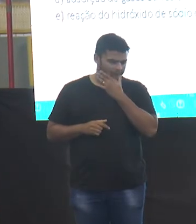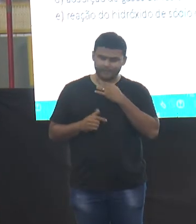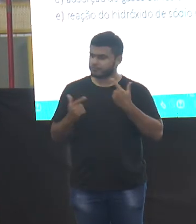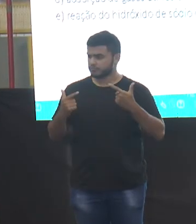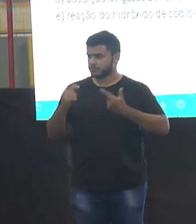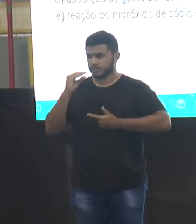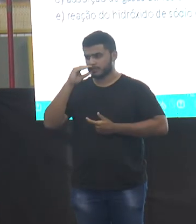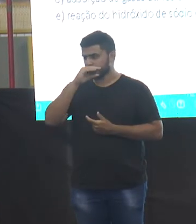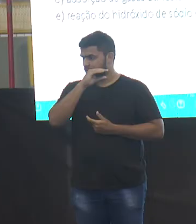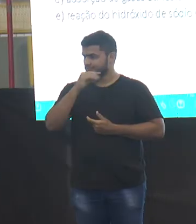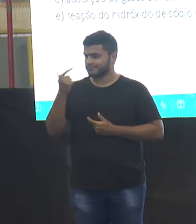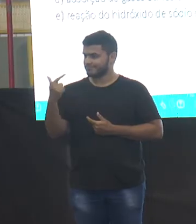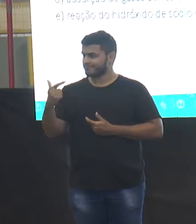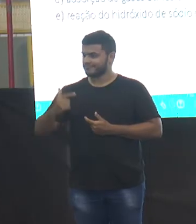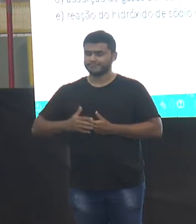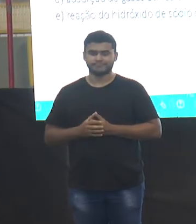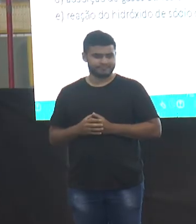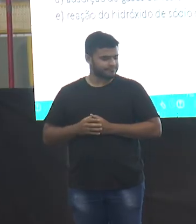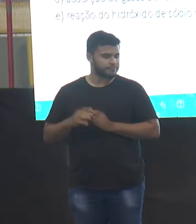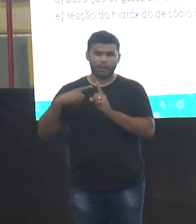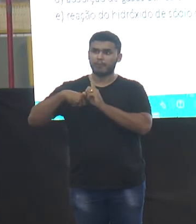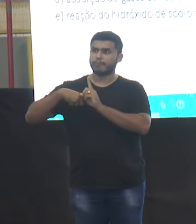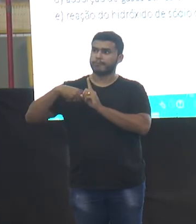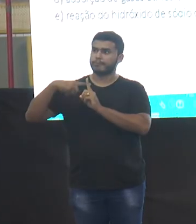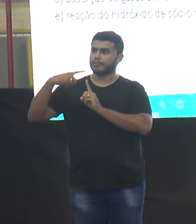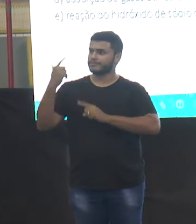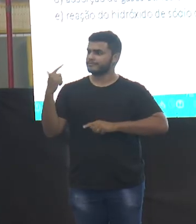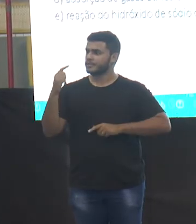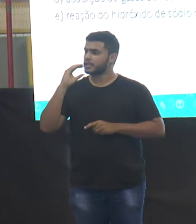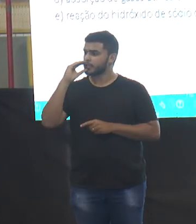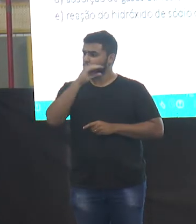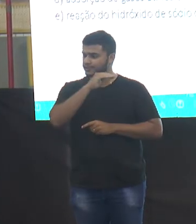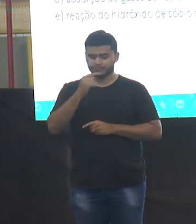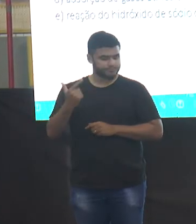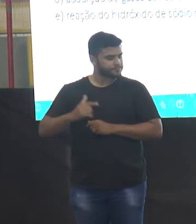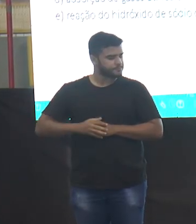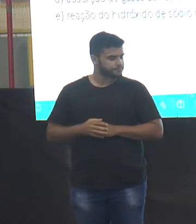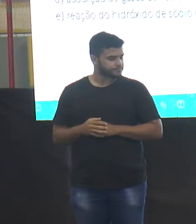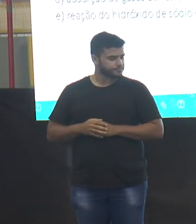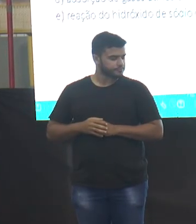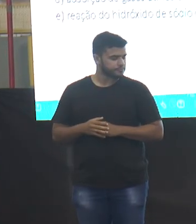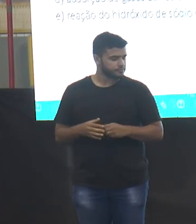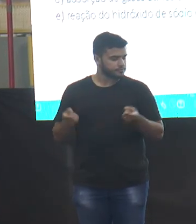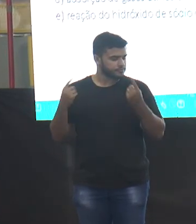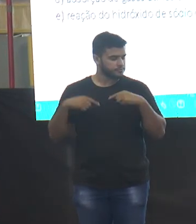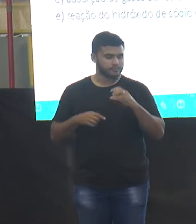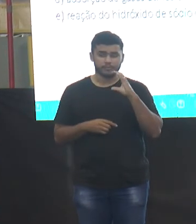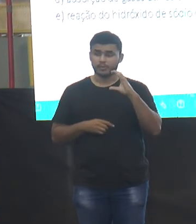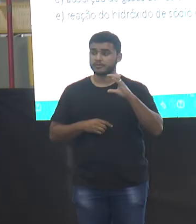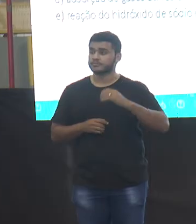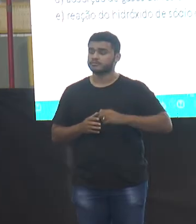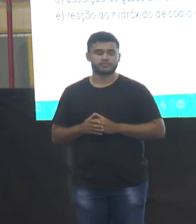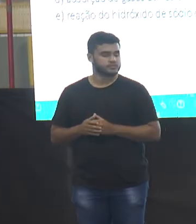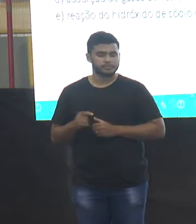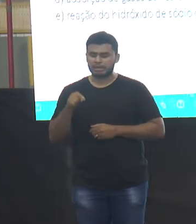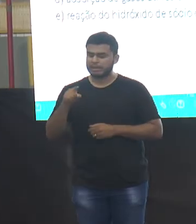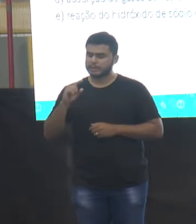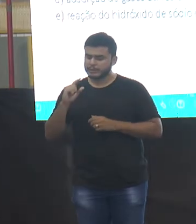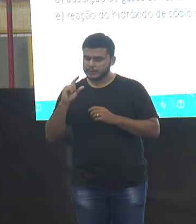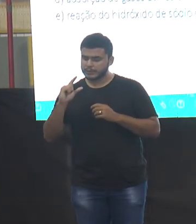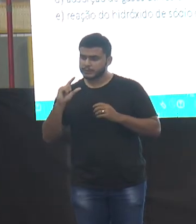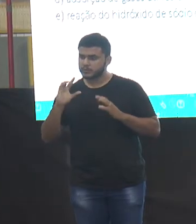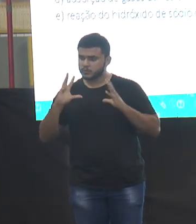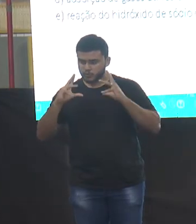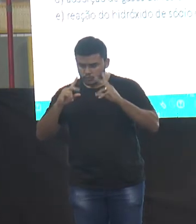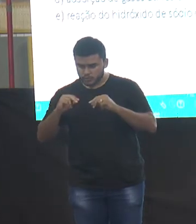está esquentando, então não vai derreter. Letra C. Reação das impurezas. Gente,